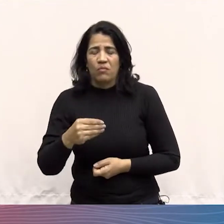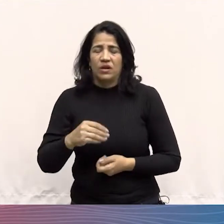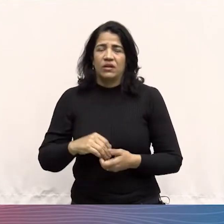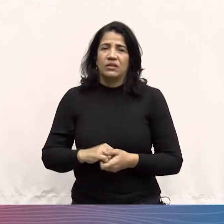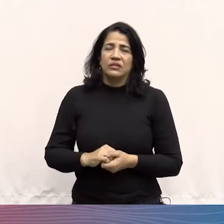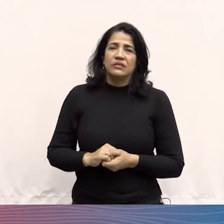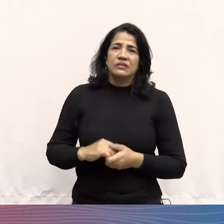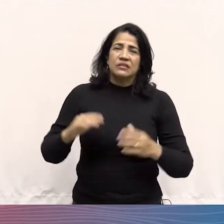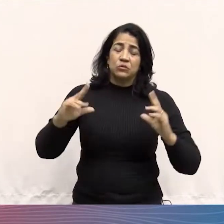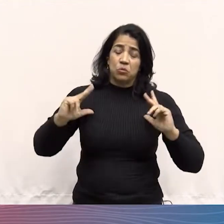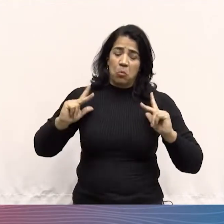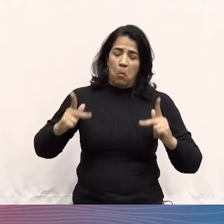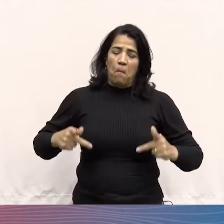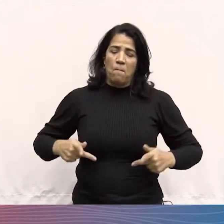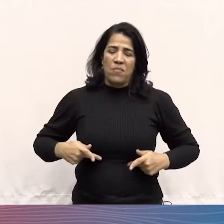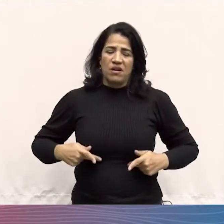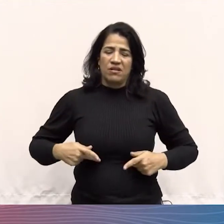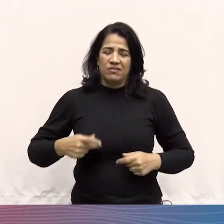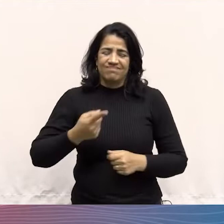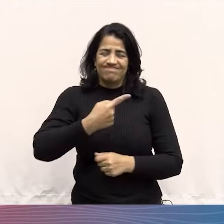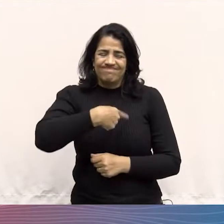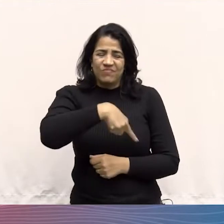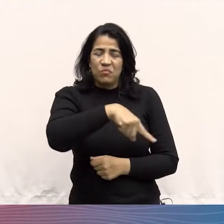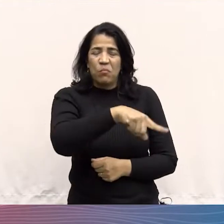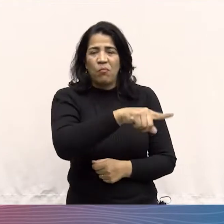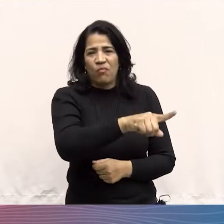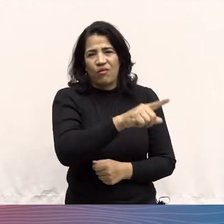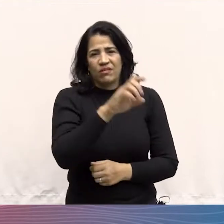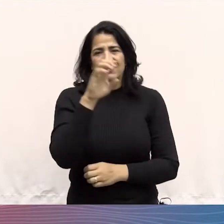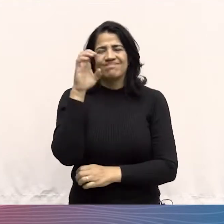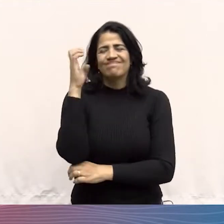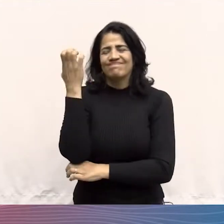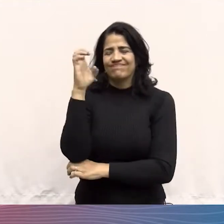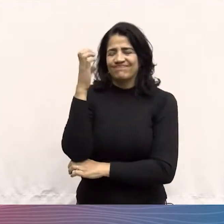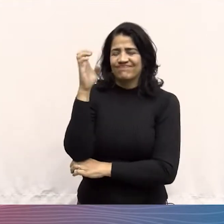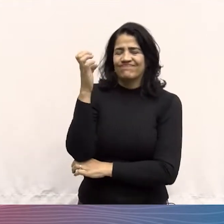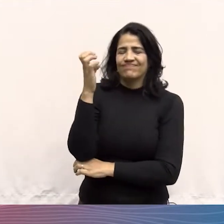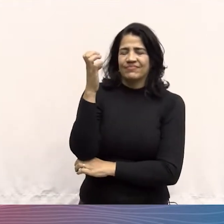e trilhou um caminho independente de Deus. Sua